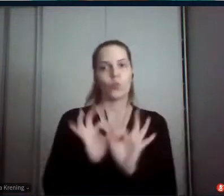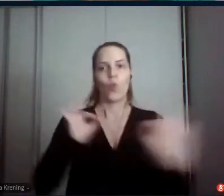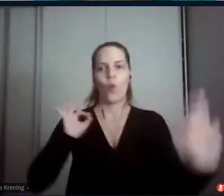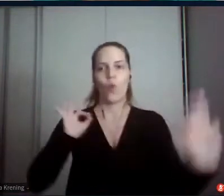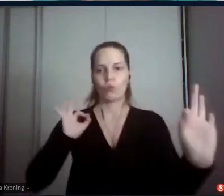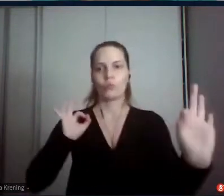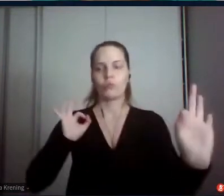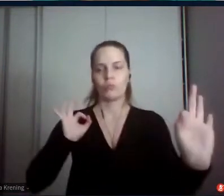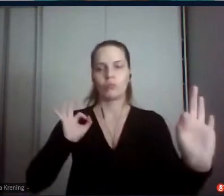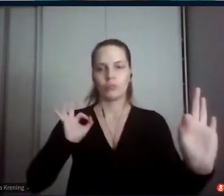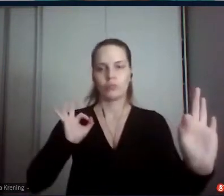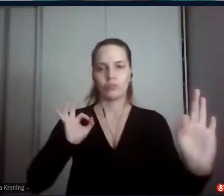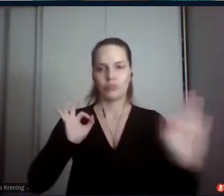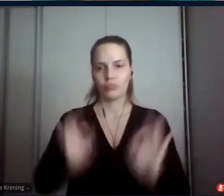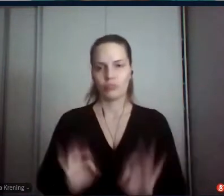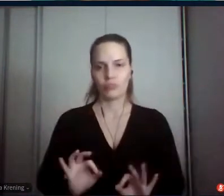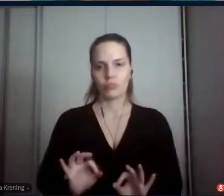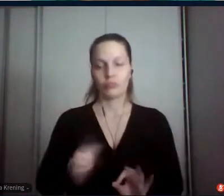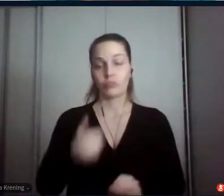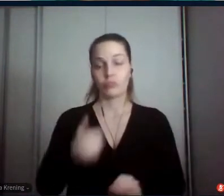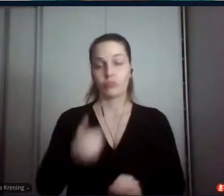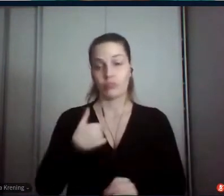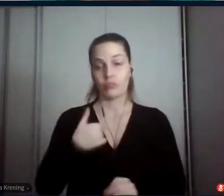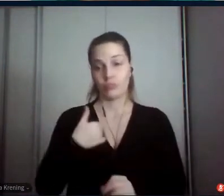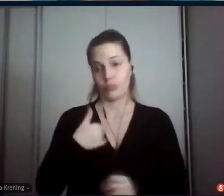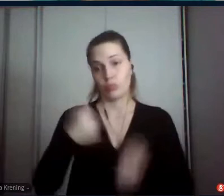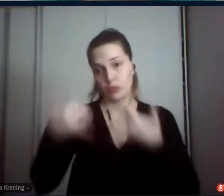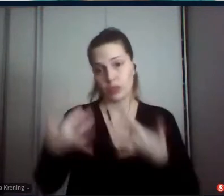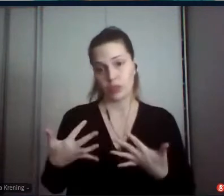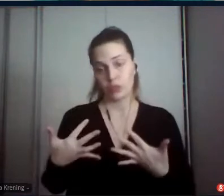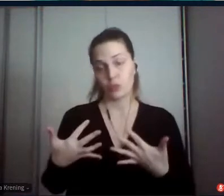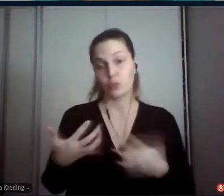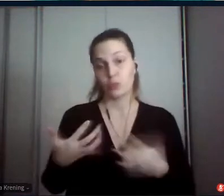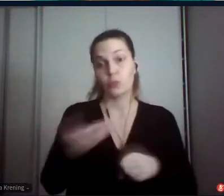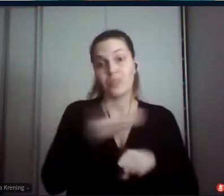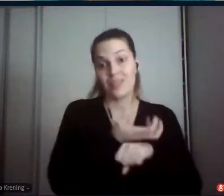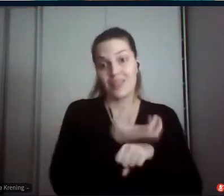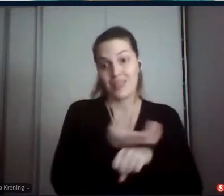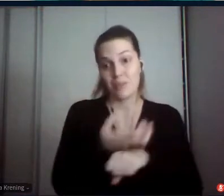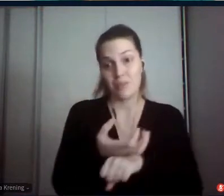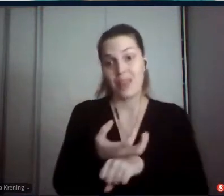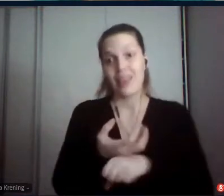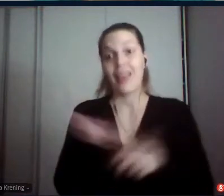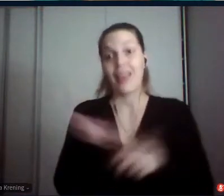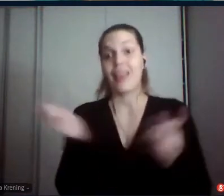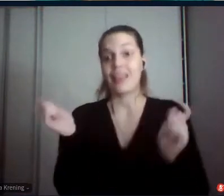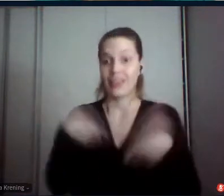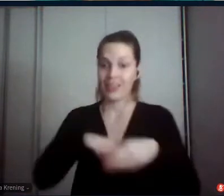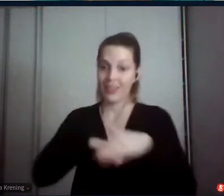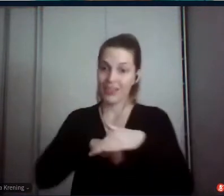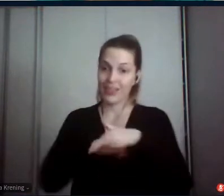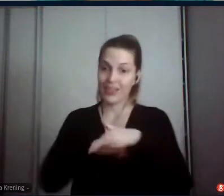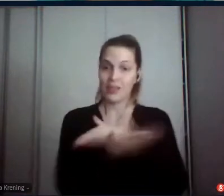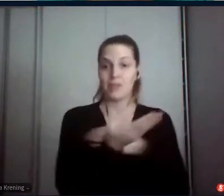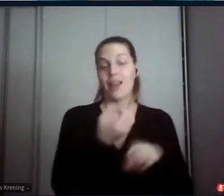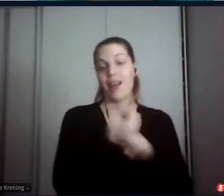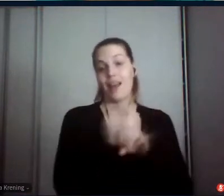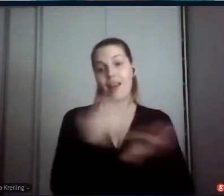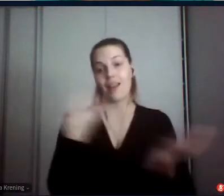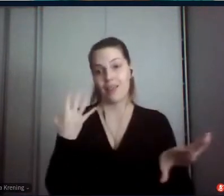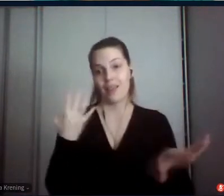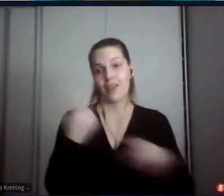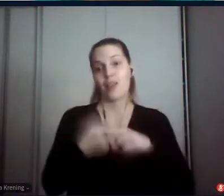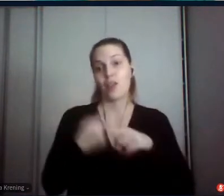o tempo todo de disciplinas que se adequem à modalidade de EAD, porque, conforme a Lúcia já falou, vão ter disciplinas que